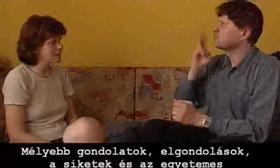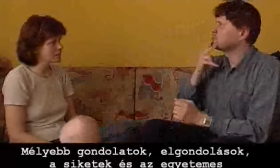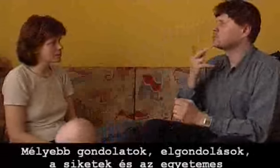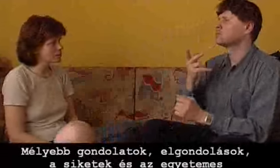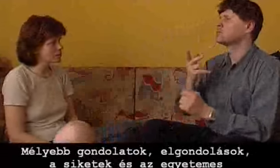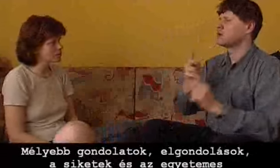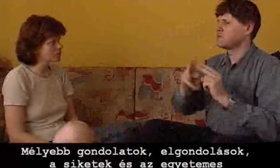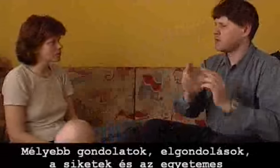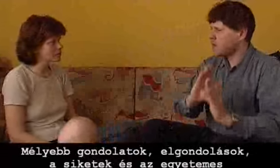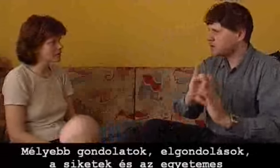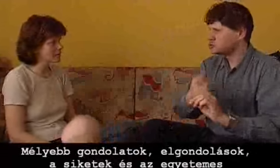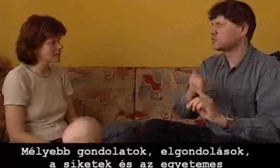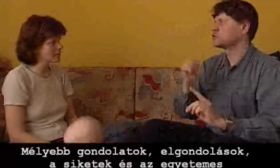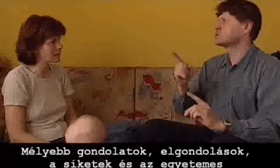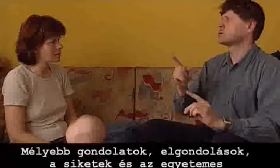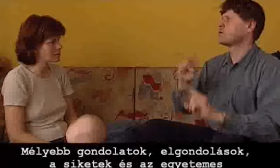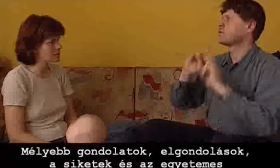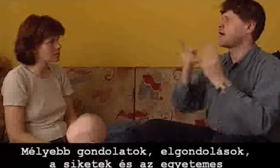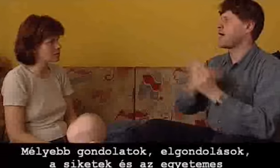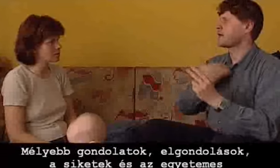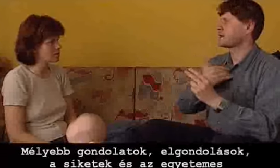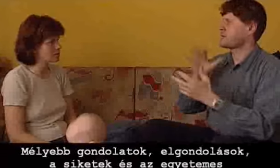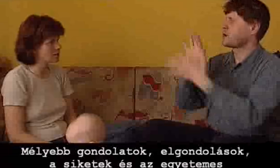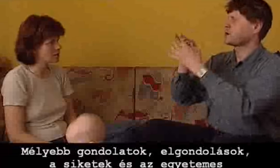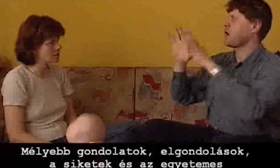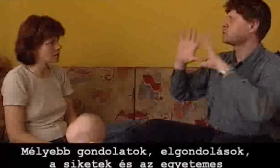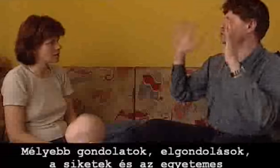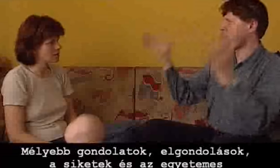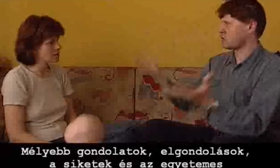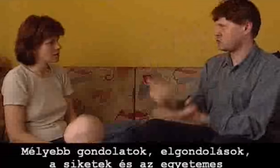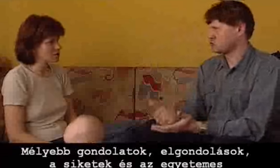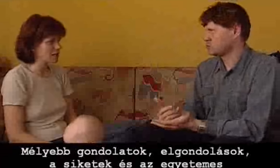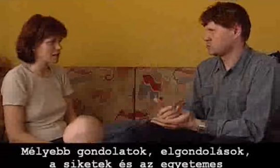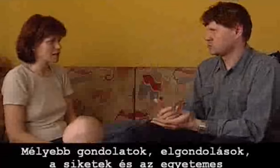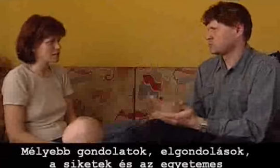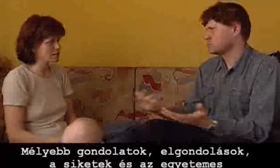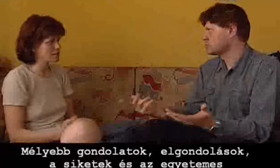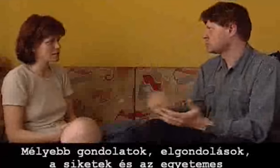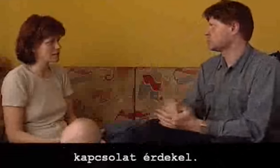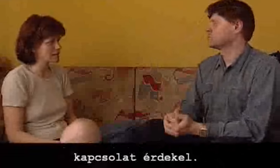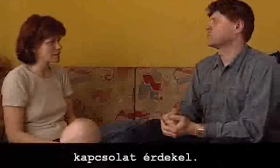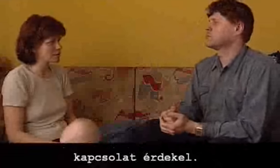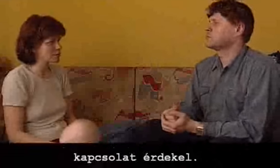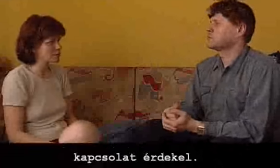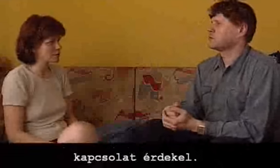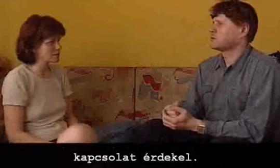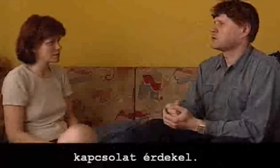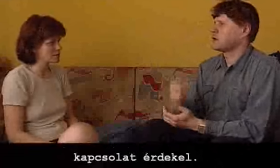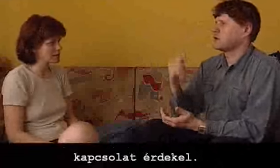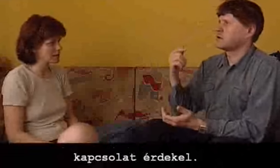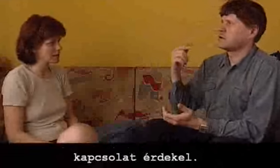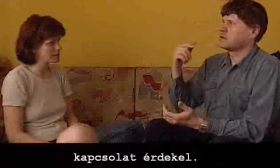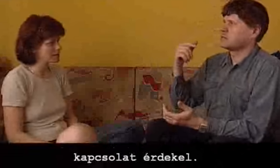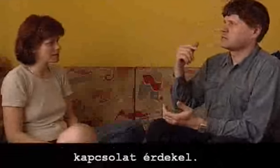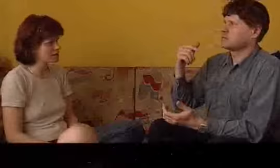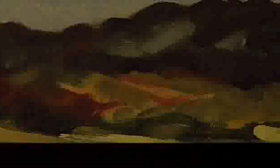Mélyebb gondolatok, mélyebb elgondolások, a siketek és az egyetemes kapcsolat